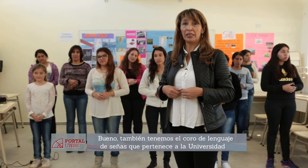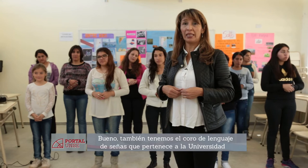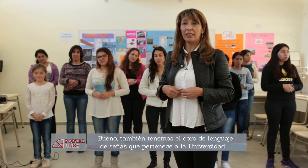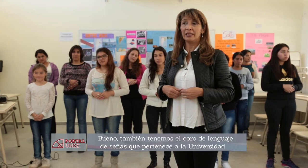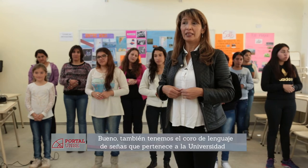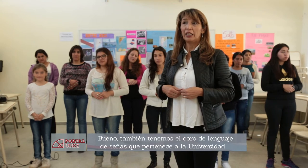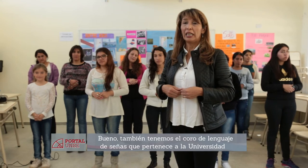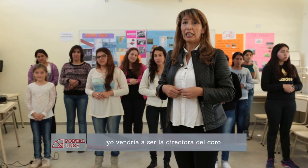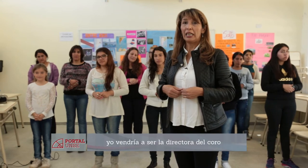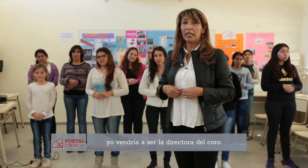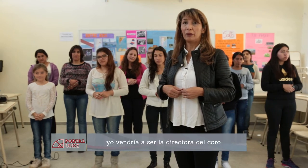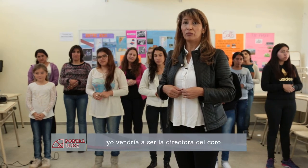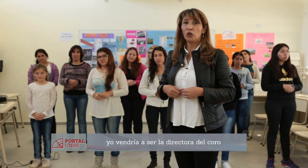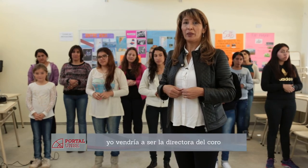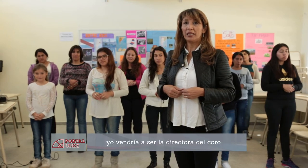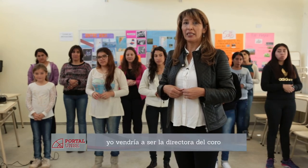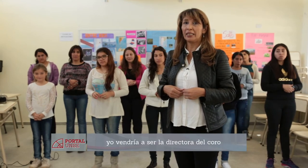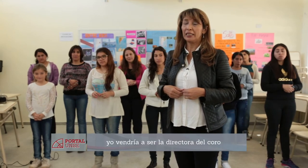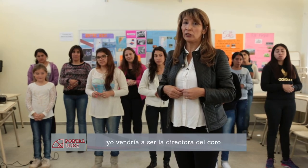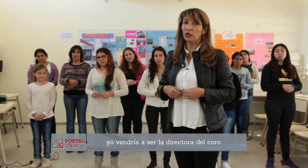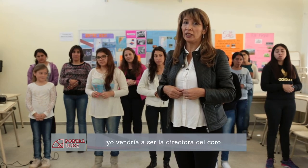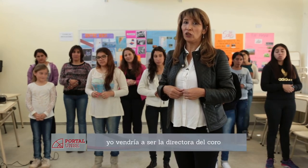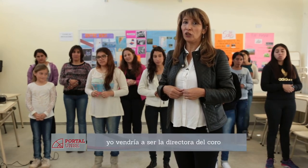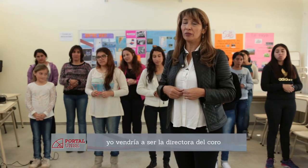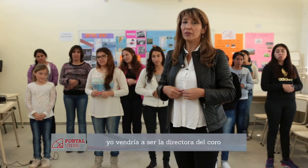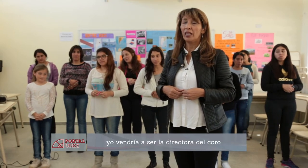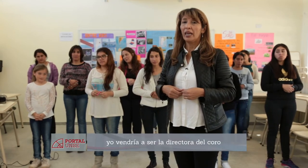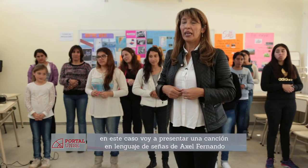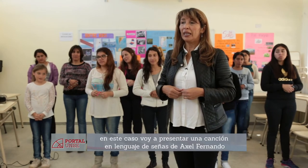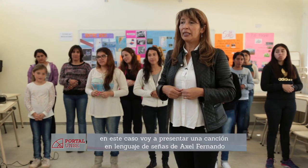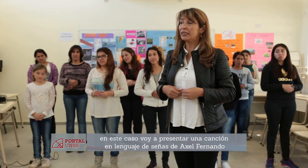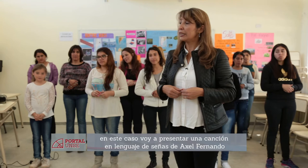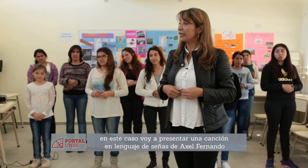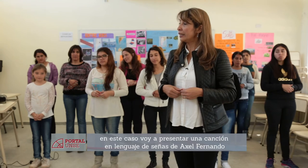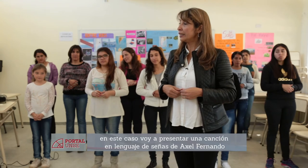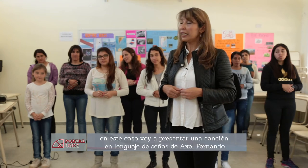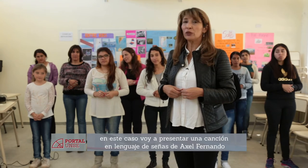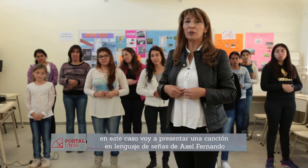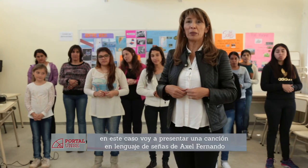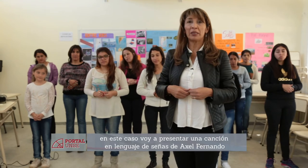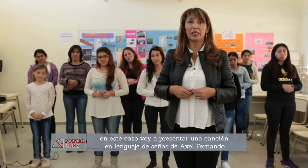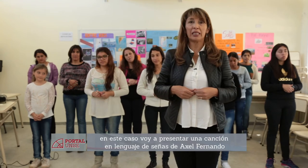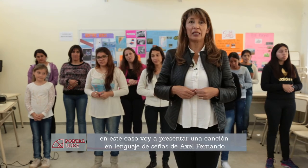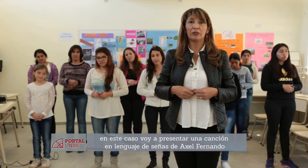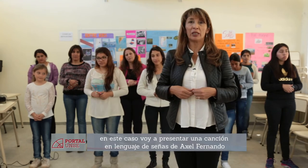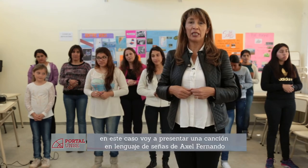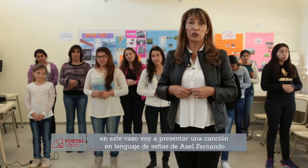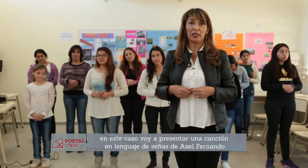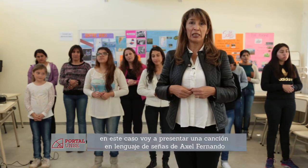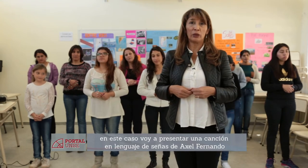universidad. Yo vendría a ser la directora del coro. Y en este caso vamos a presentar una canción en lenguaje